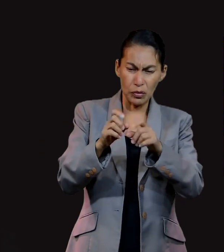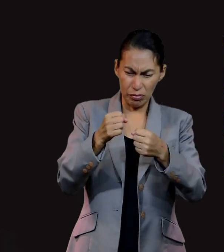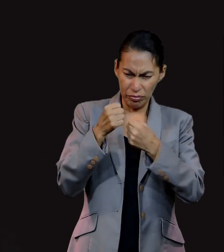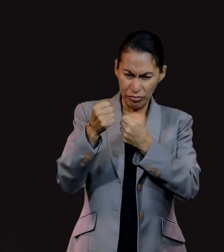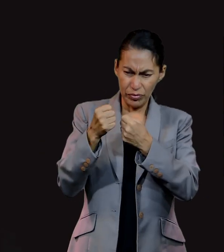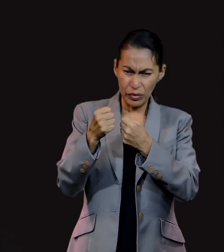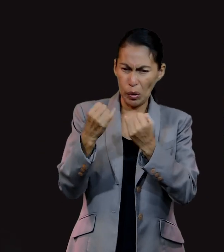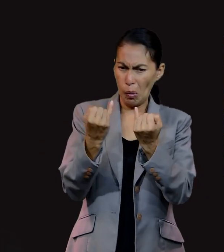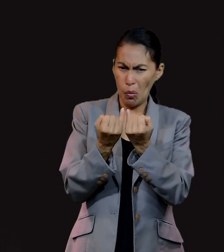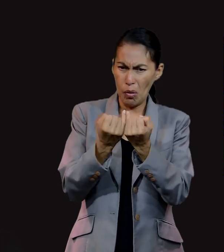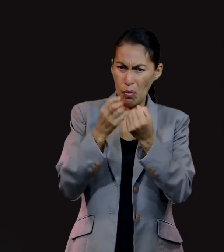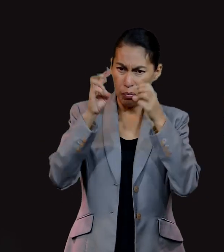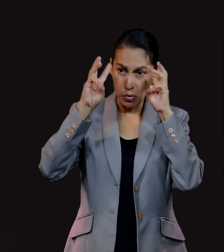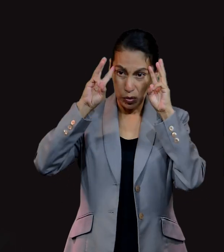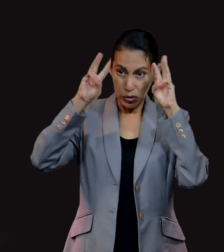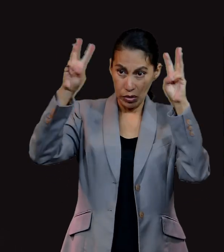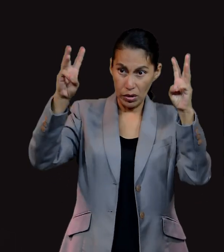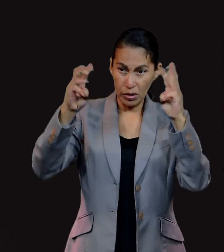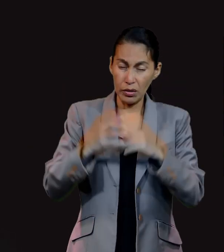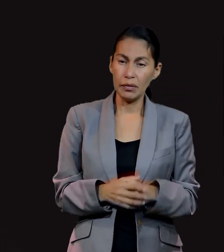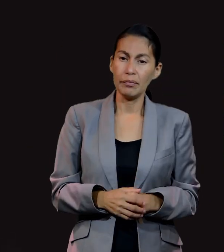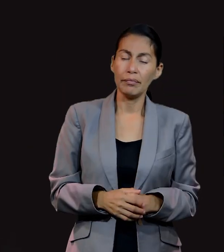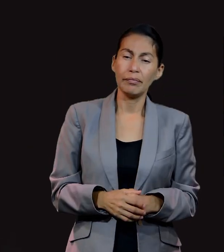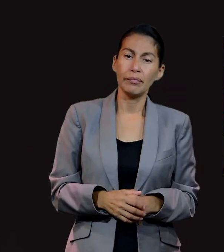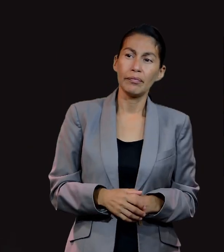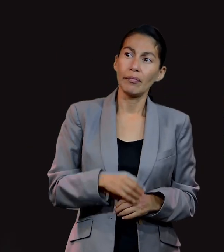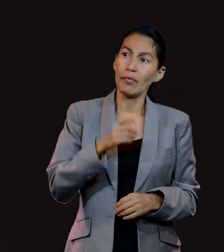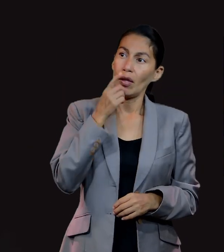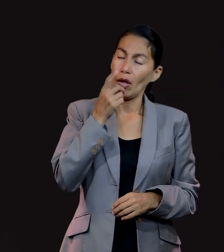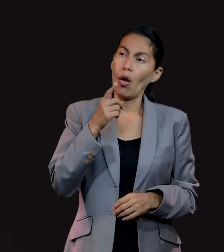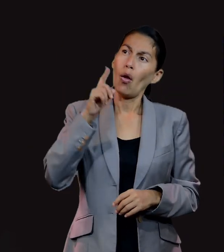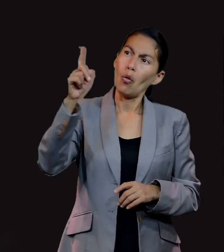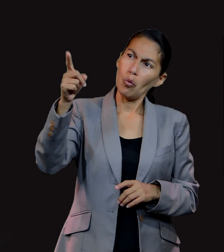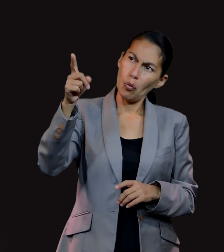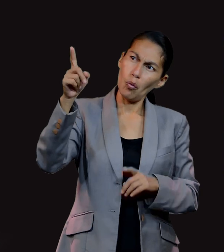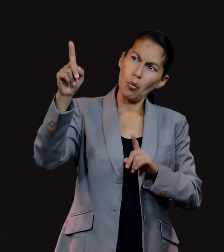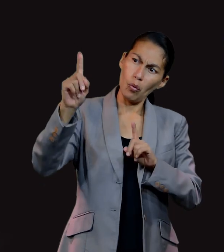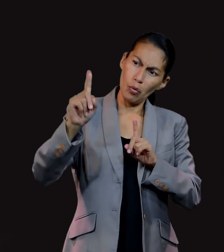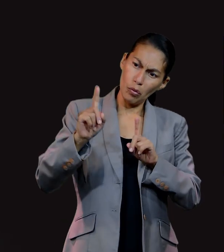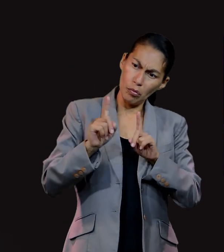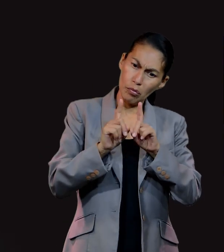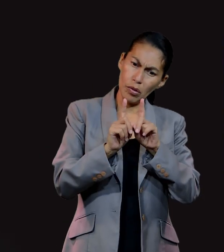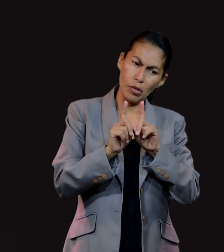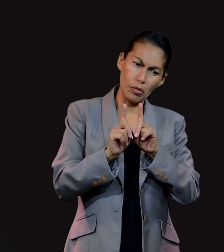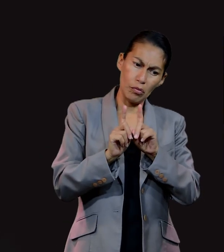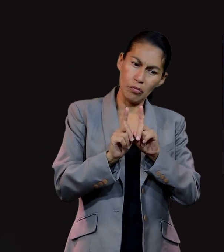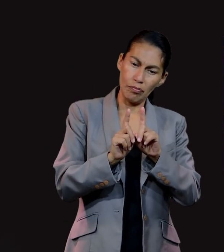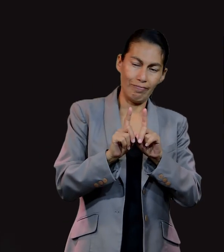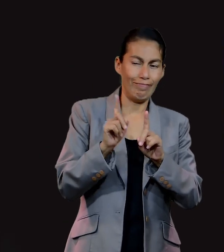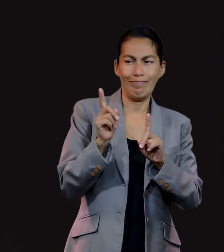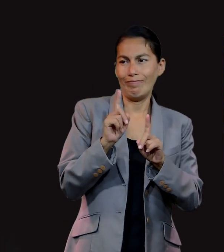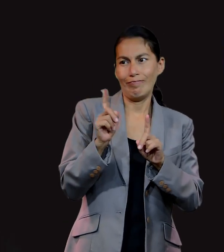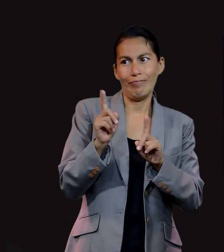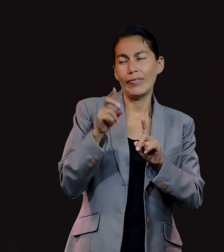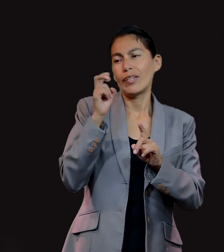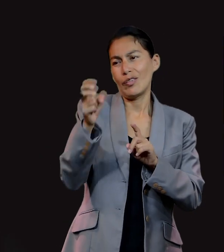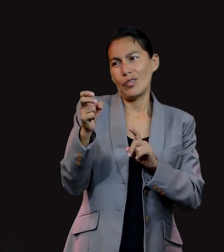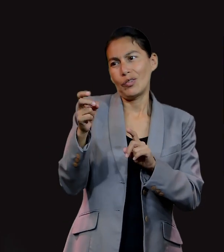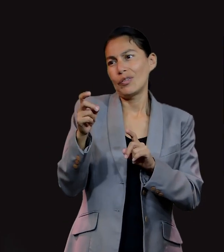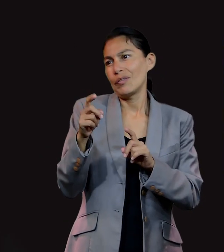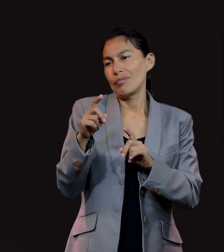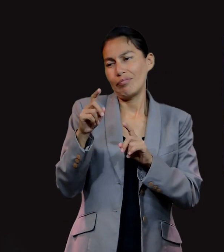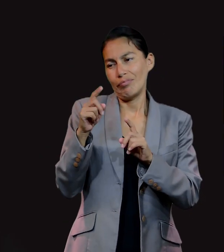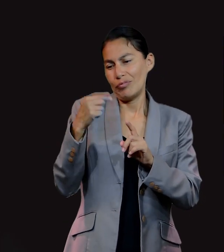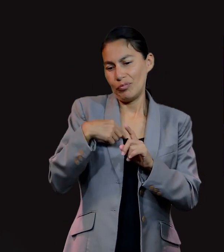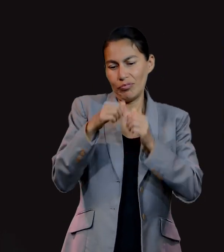convencido de que Dios iba a ir con usted como Moisés que dijo si tú no vas a ir conmigo